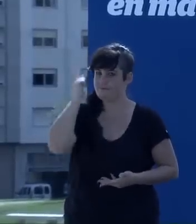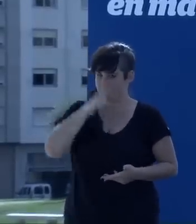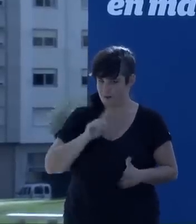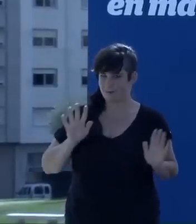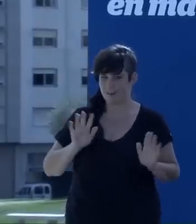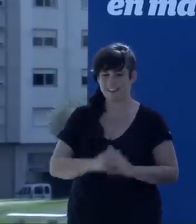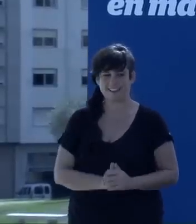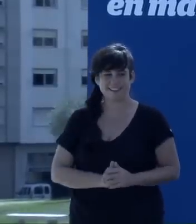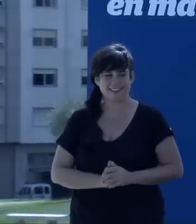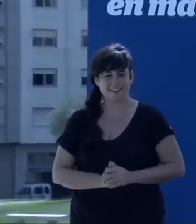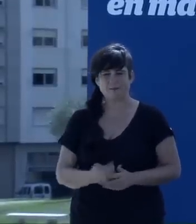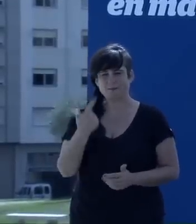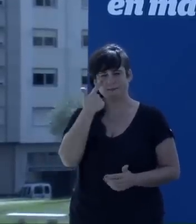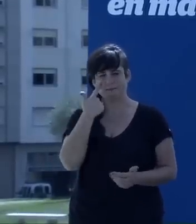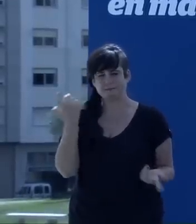Mirade,